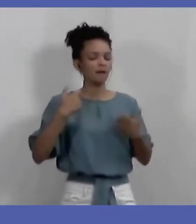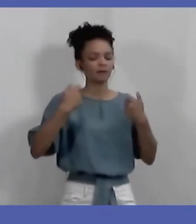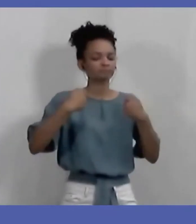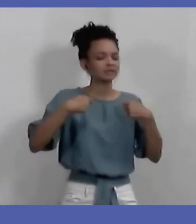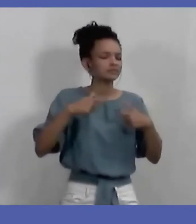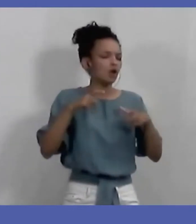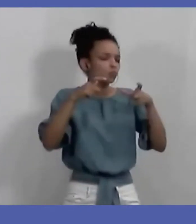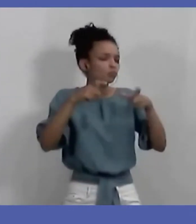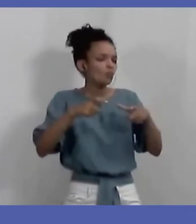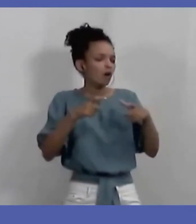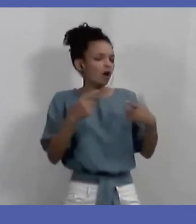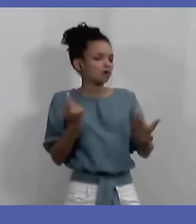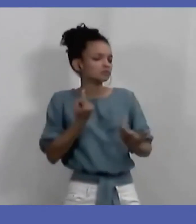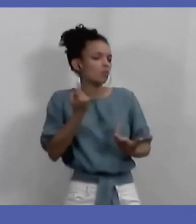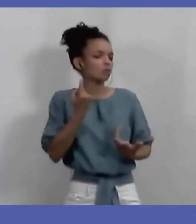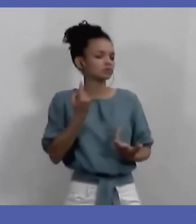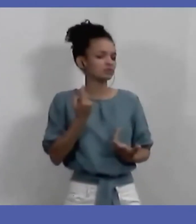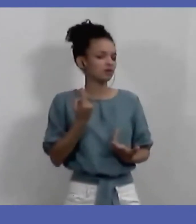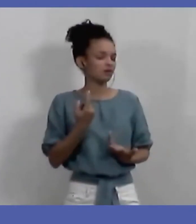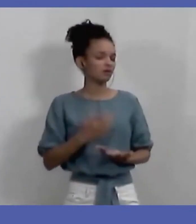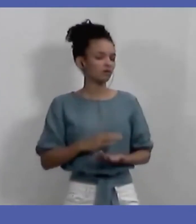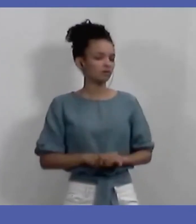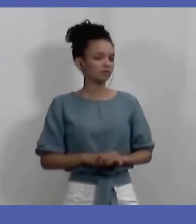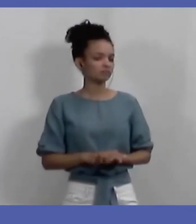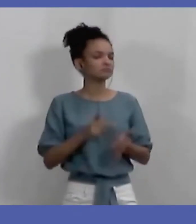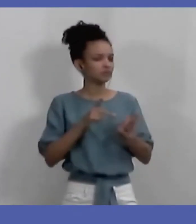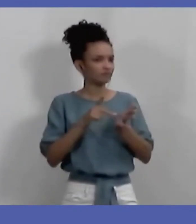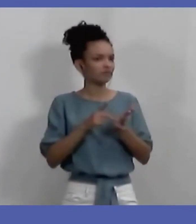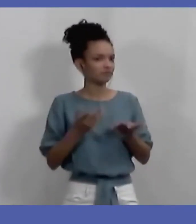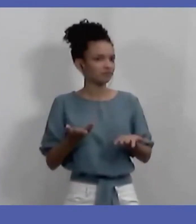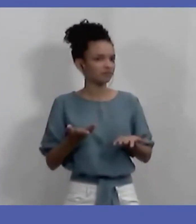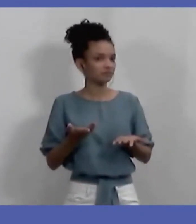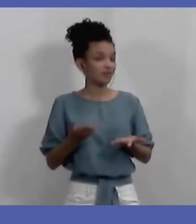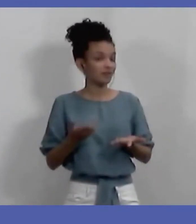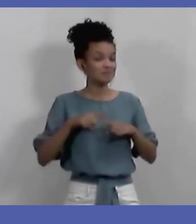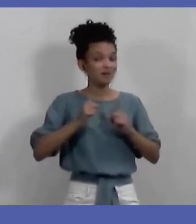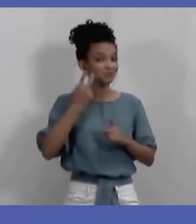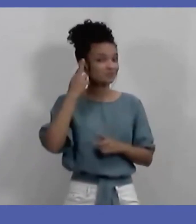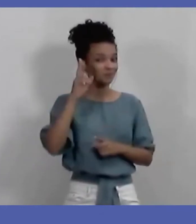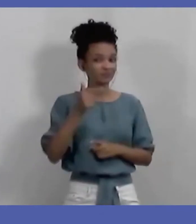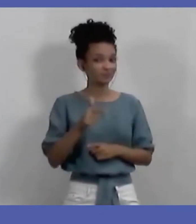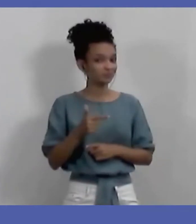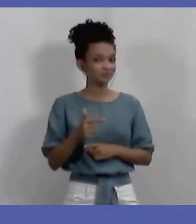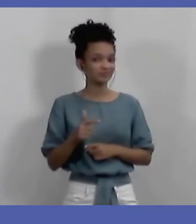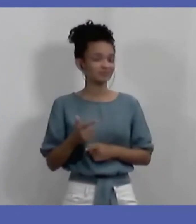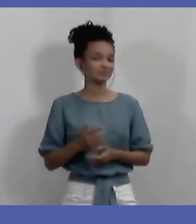é sagrada, não é? O Senhor não tinha essa privacidade.